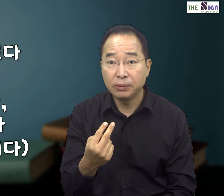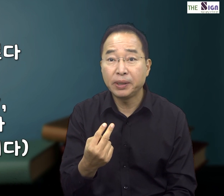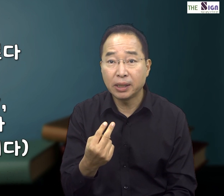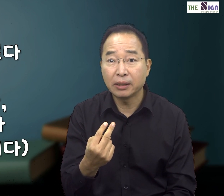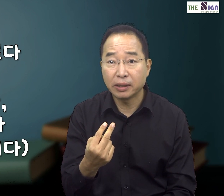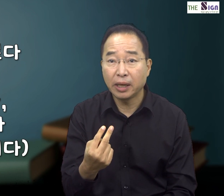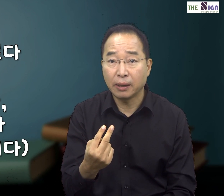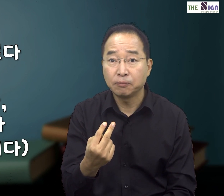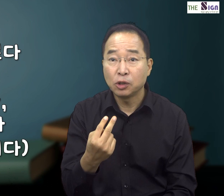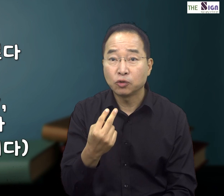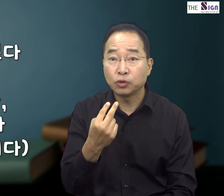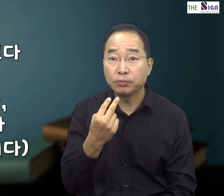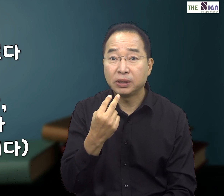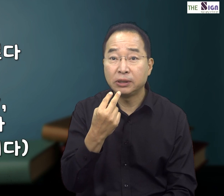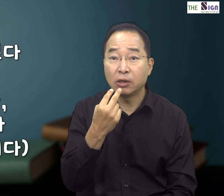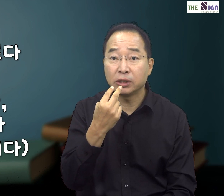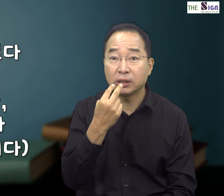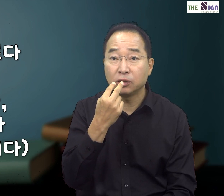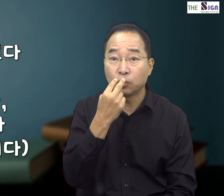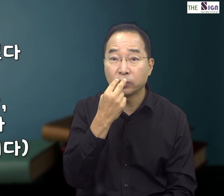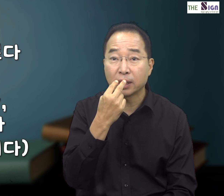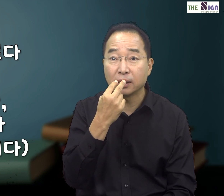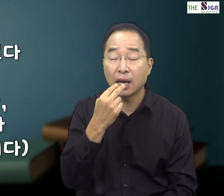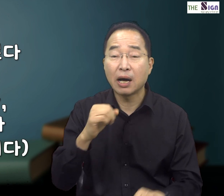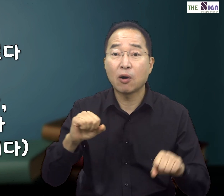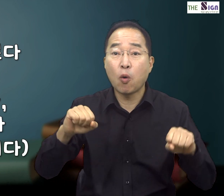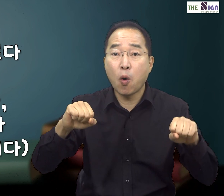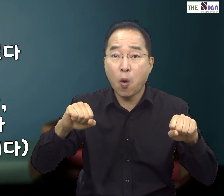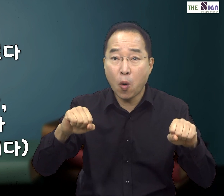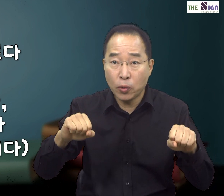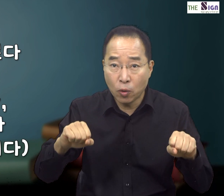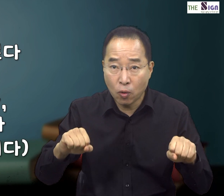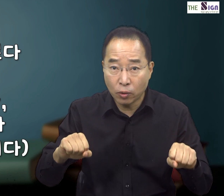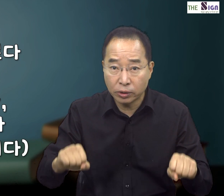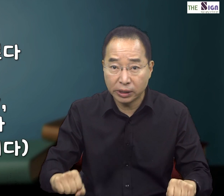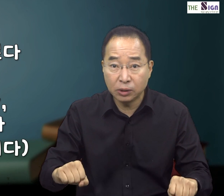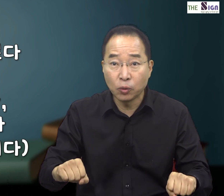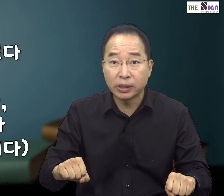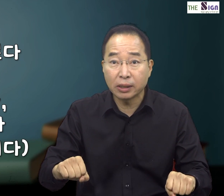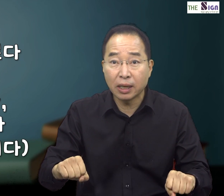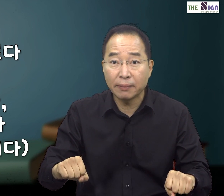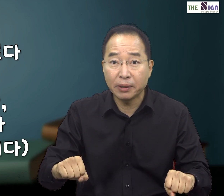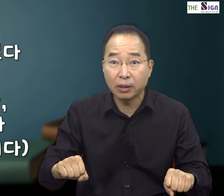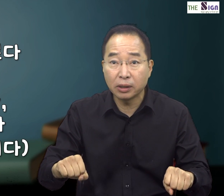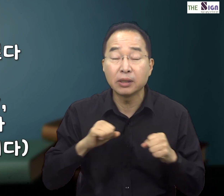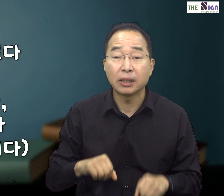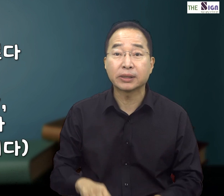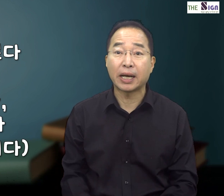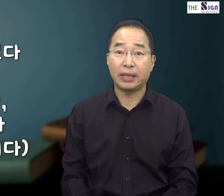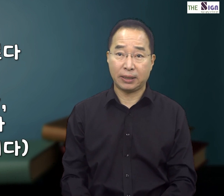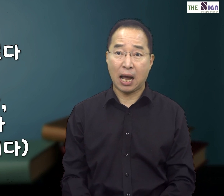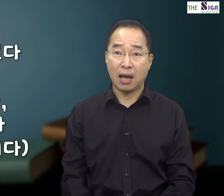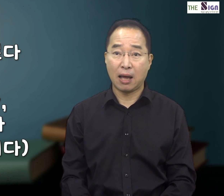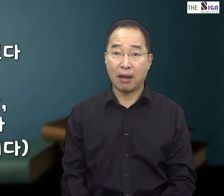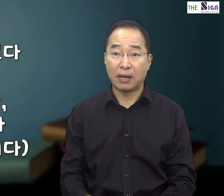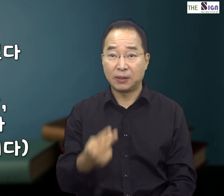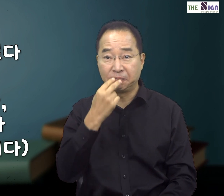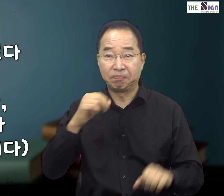의미긴 한데 숨 들여쉬는 동작을 하고 요거를 이 동작을 하면은 살아있다.